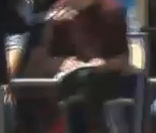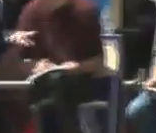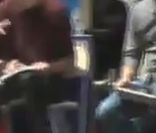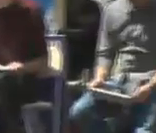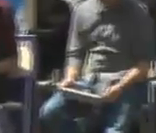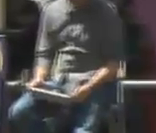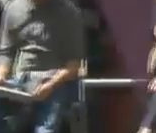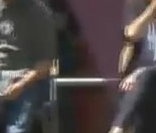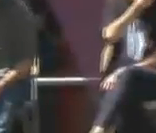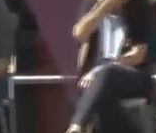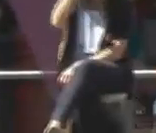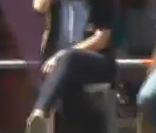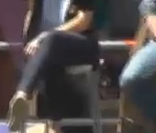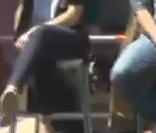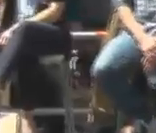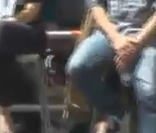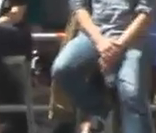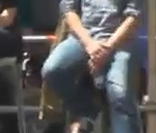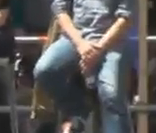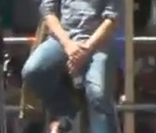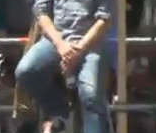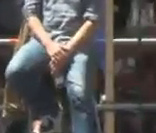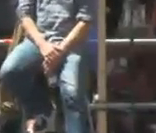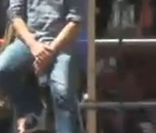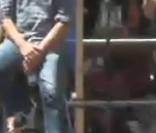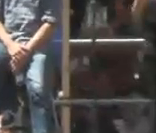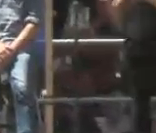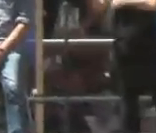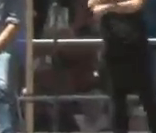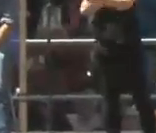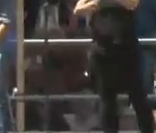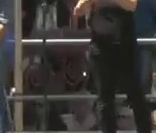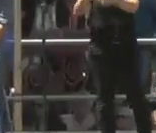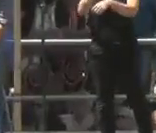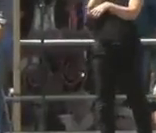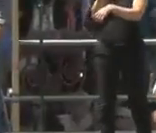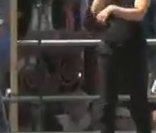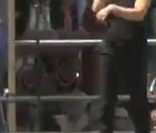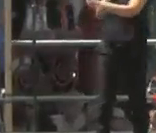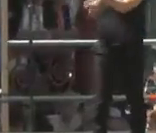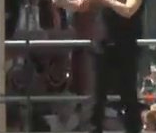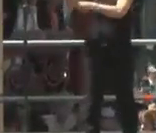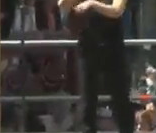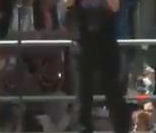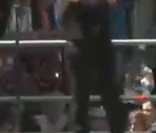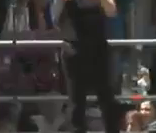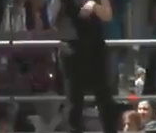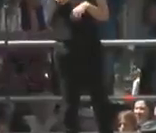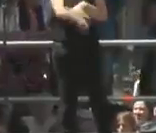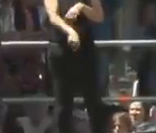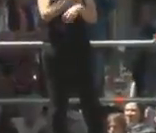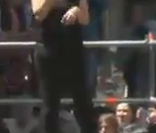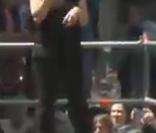otro lado tiene referentes como Felipe González de las Puertas Giratorias o José María Aznar. Nosotros tenemos otro tipo de referentes, también aquí, a